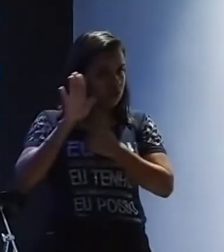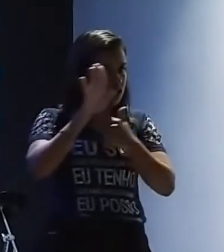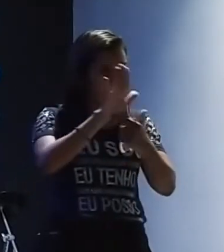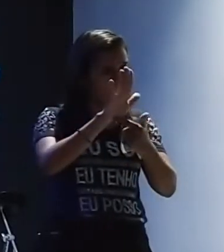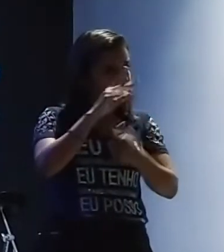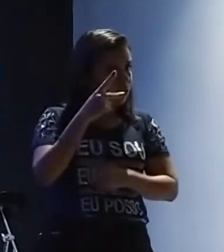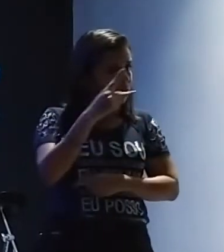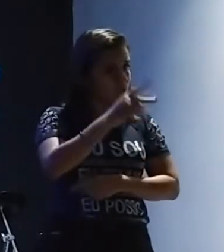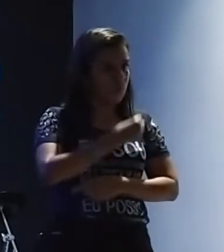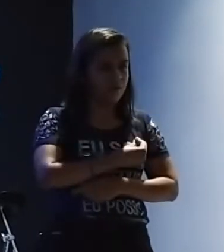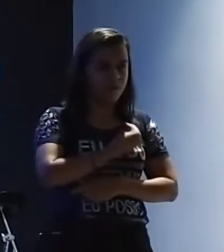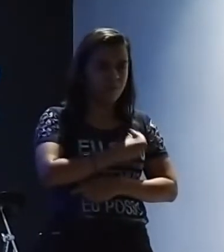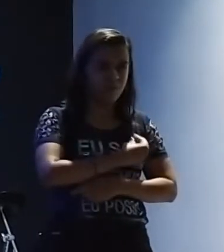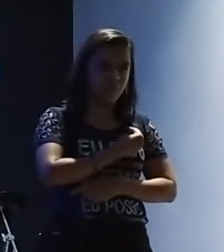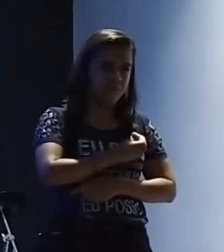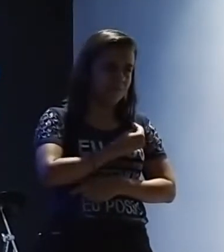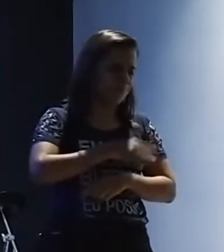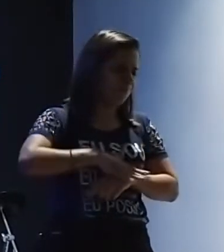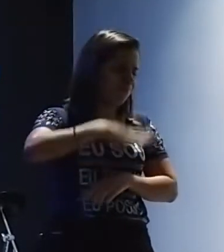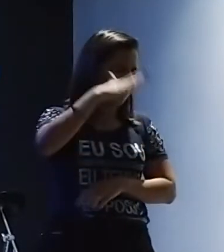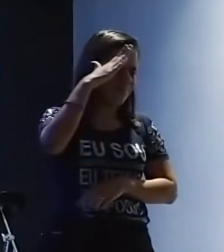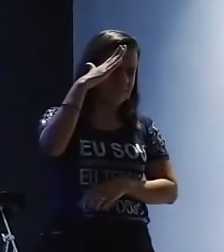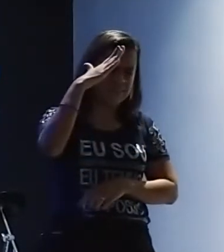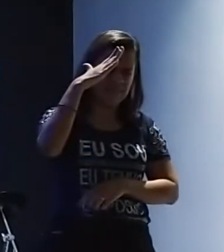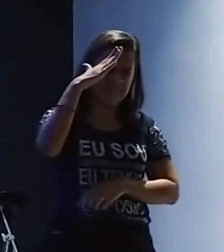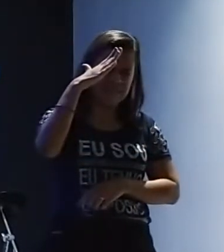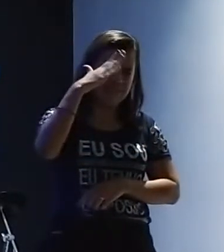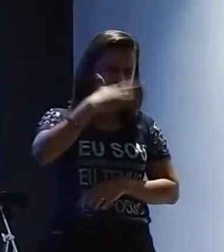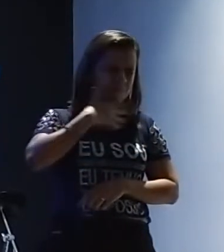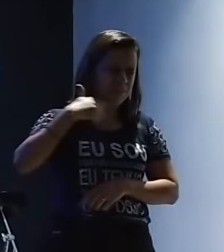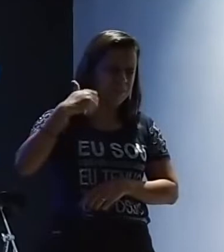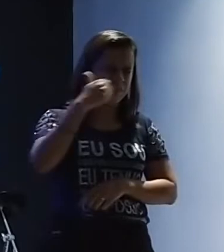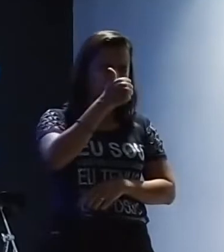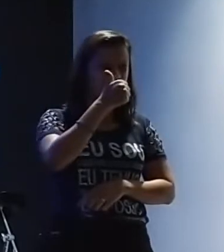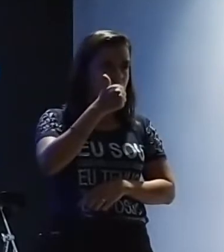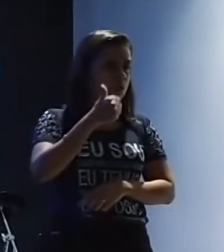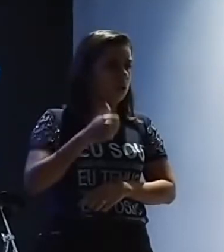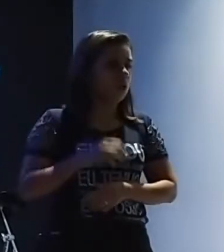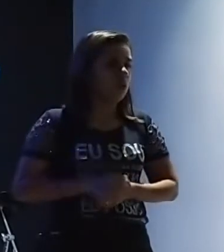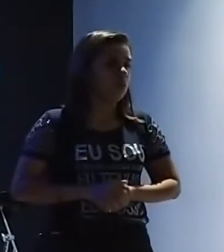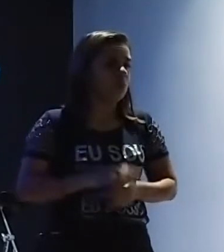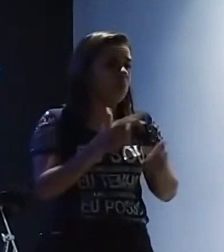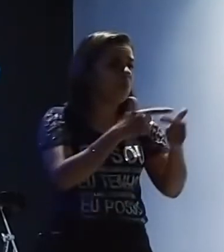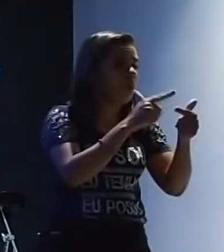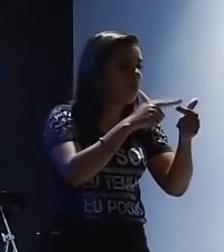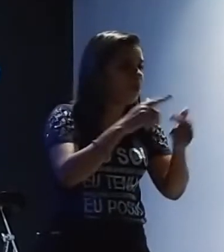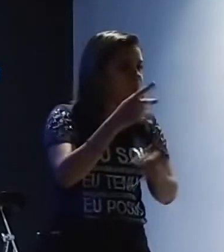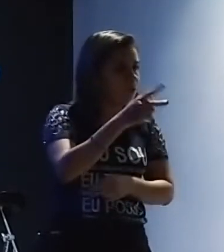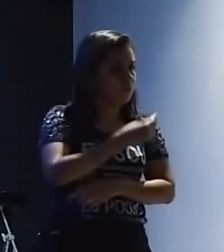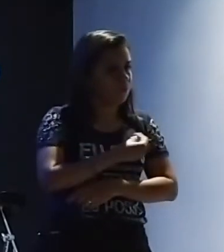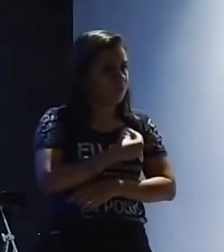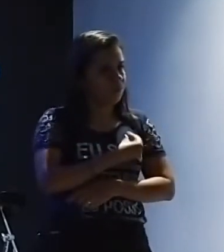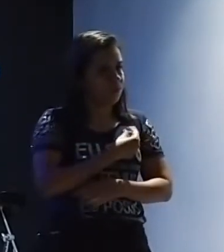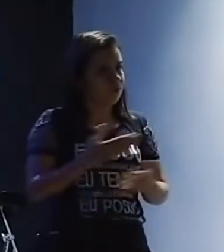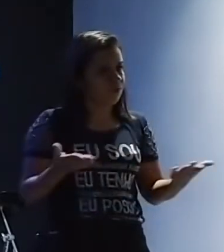vida é muito maior do que o problema que você está vivendo.